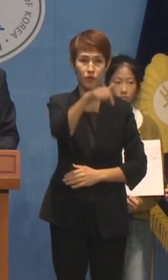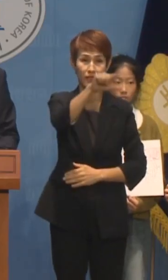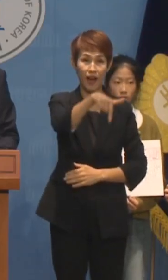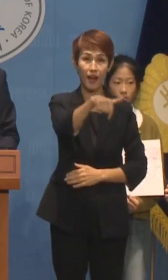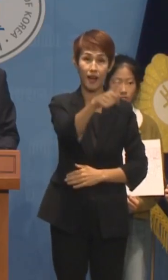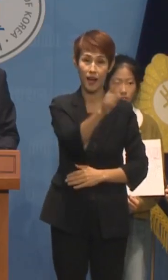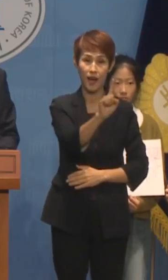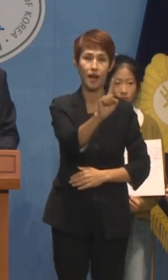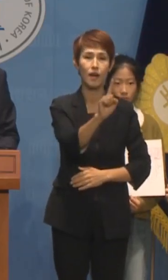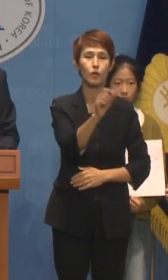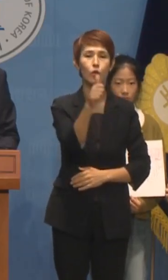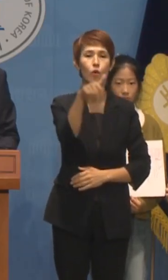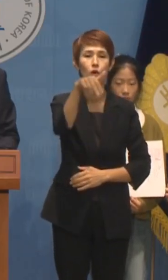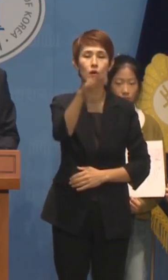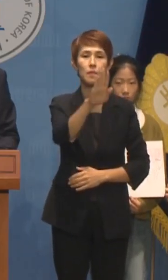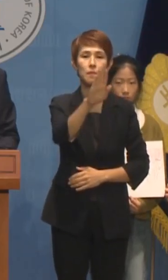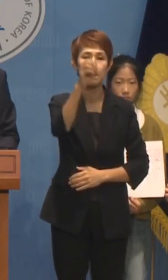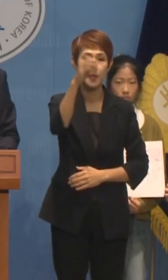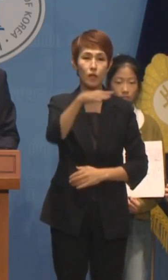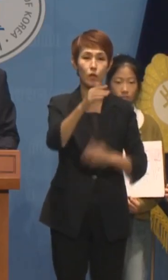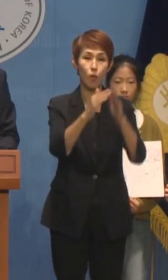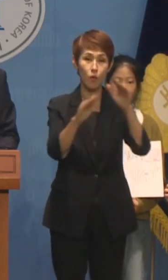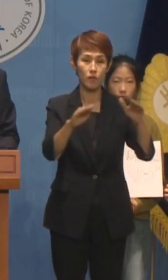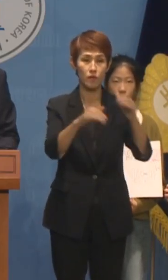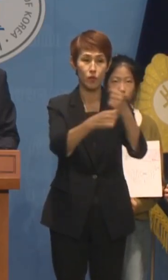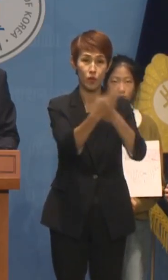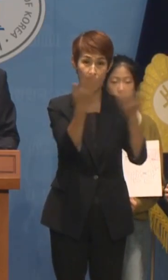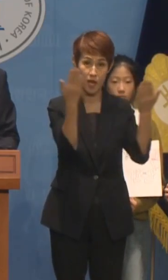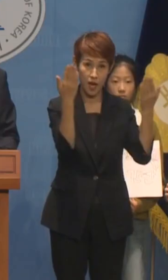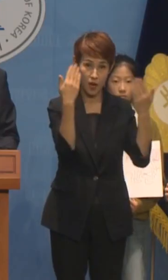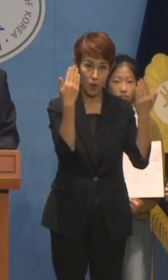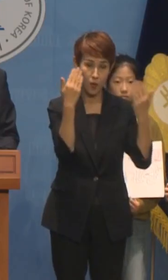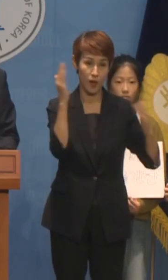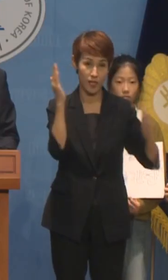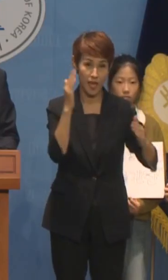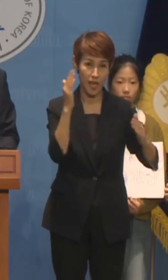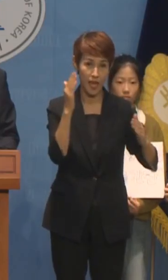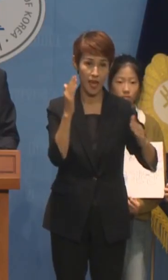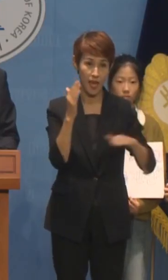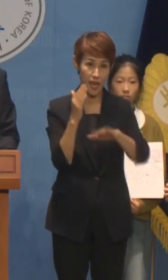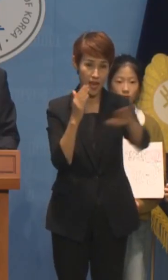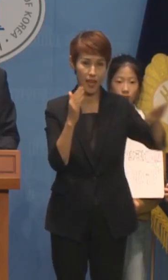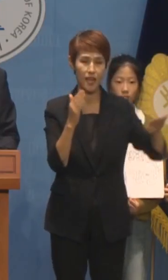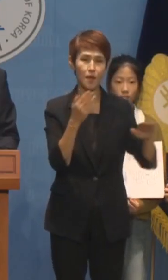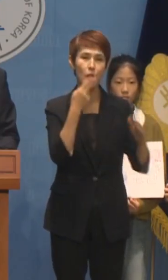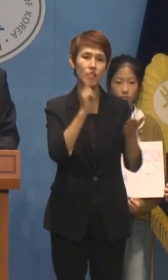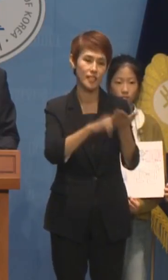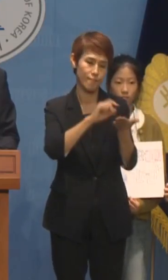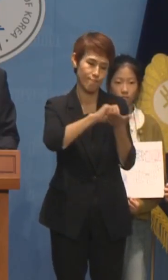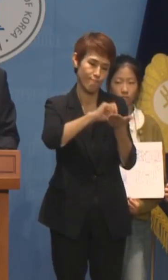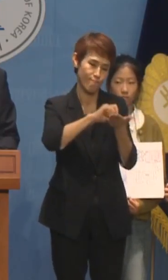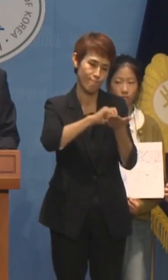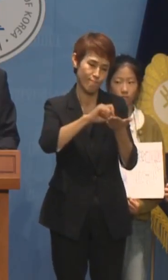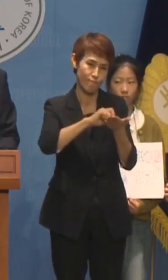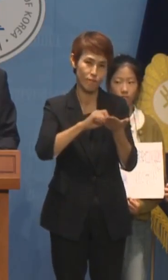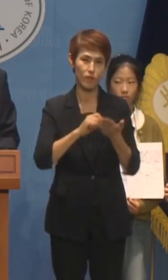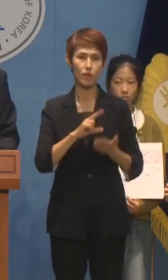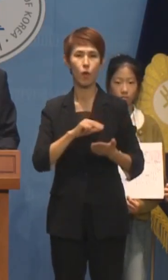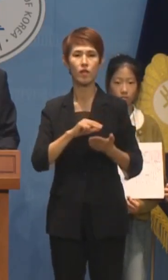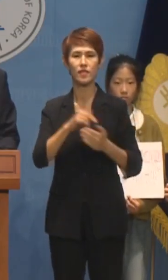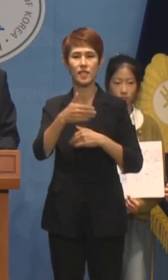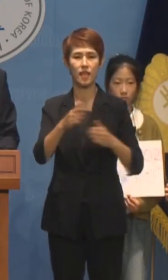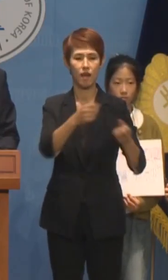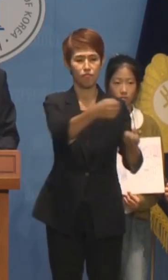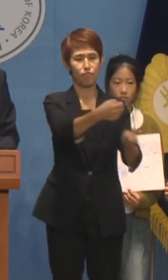각하초등학교와 빛고울초등학교 4학년 학생 전원이 손편지로 저희 의원실에 외국어 간판이 너무 많아 알아볼